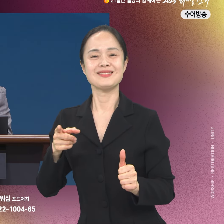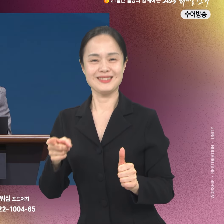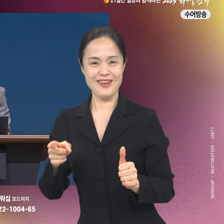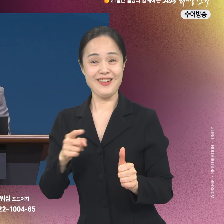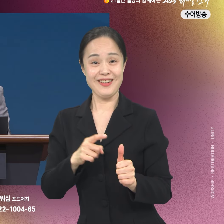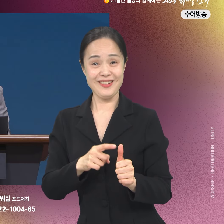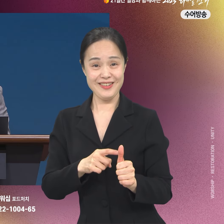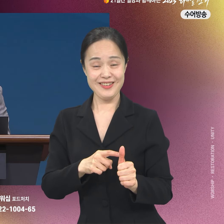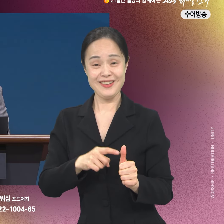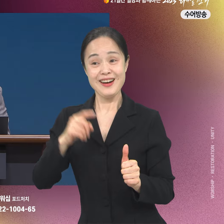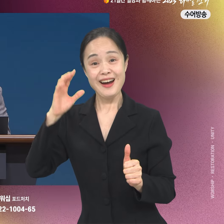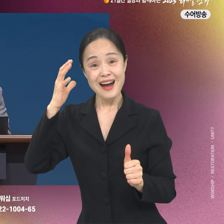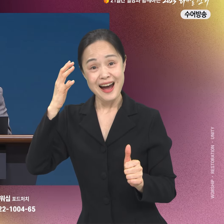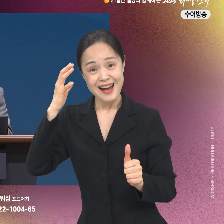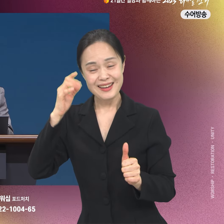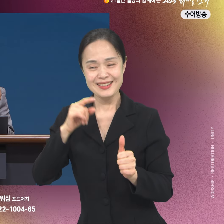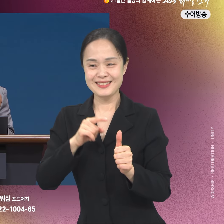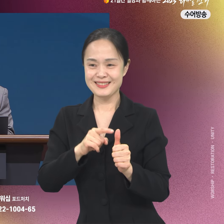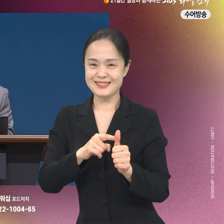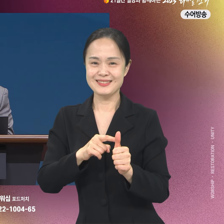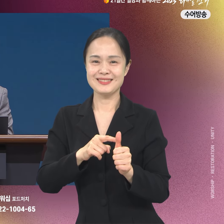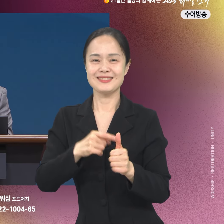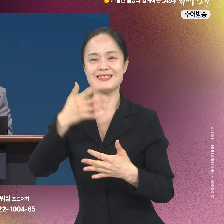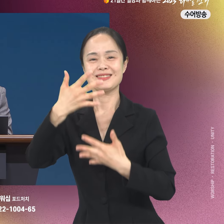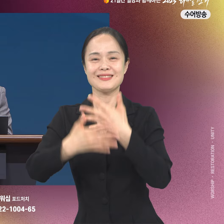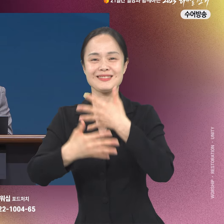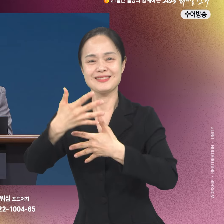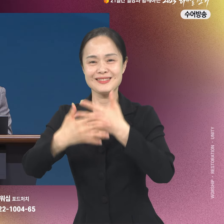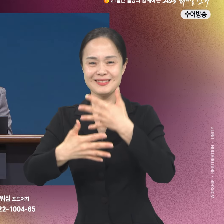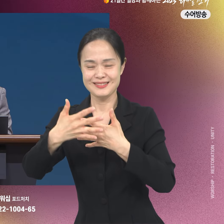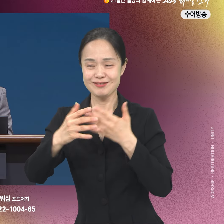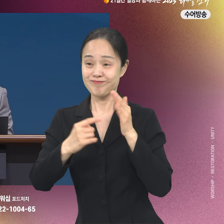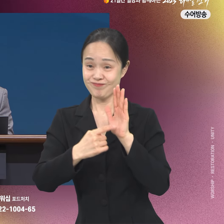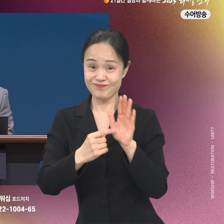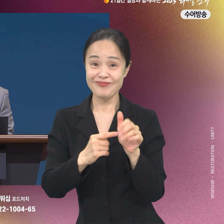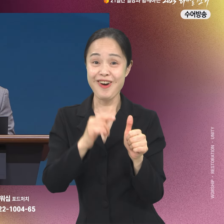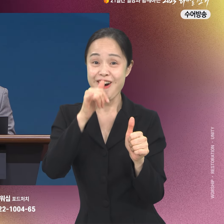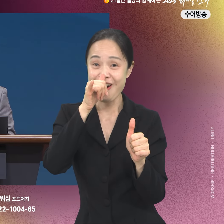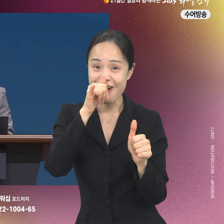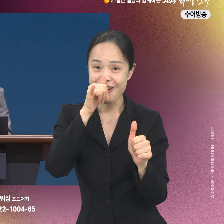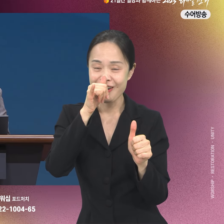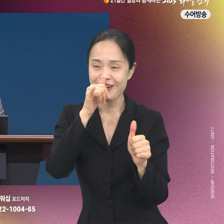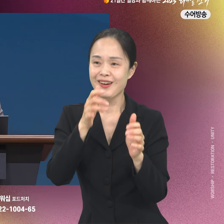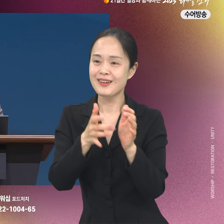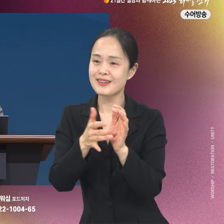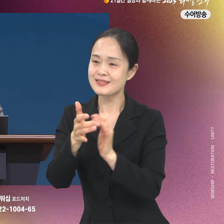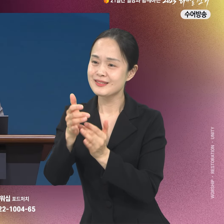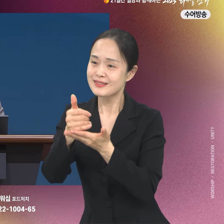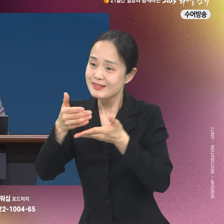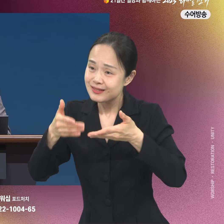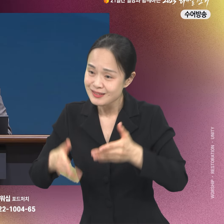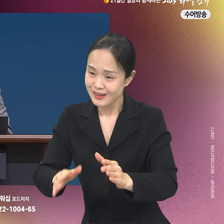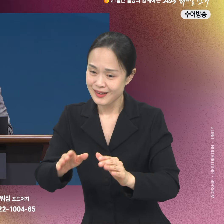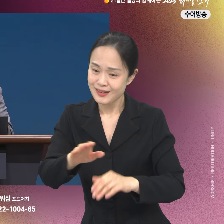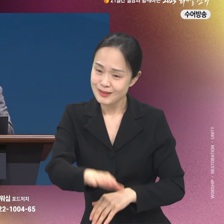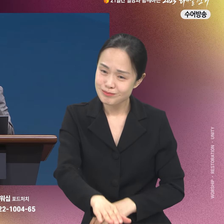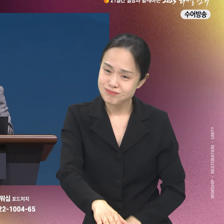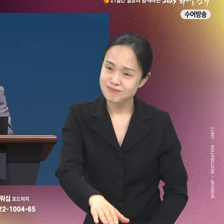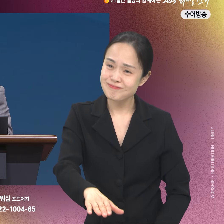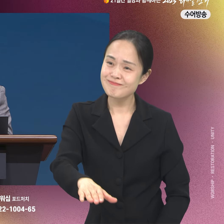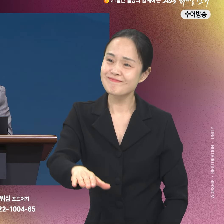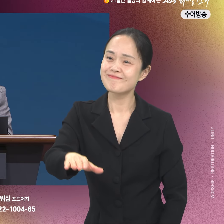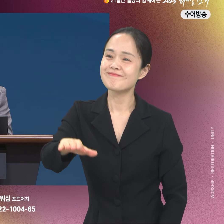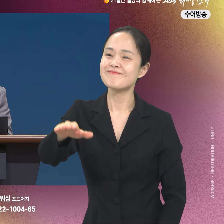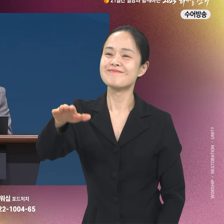주님을 경험하게 되죠. 그분의 탄생을 지켜보고 주님의 성장하심을 보고 주님의 사역이